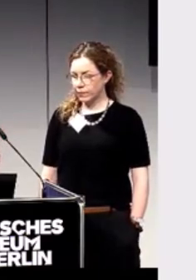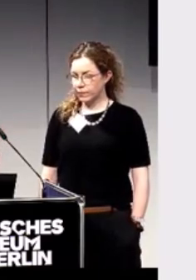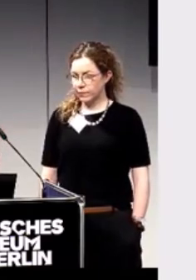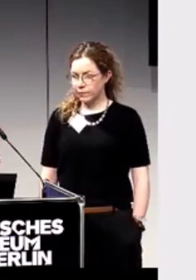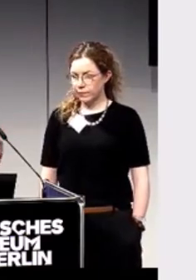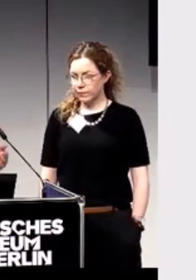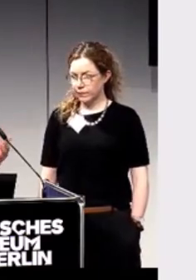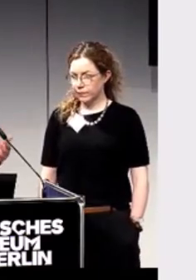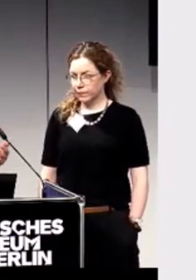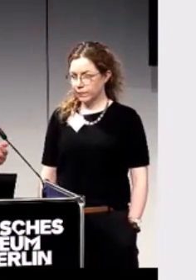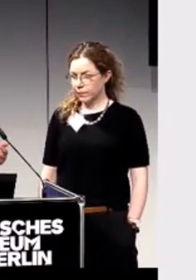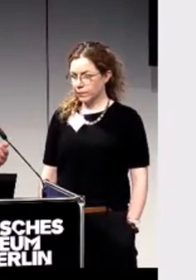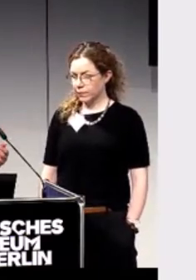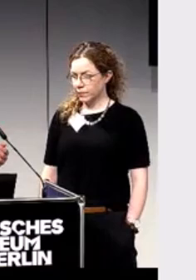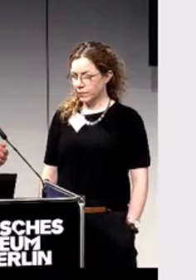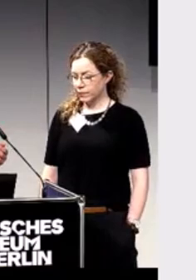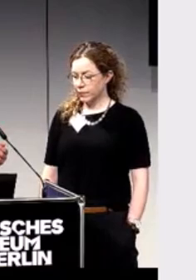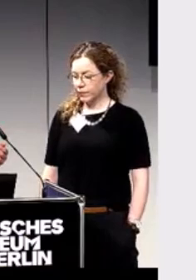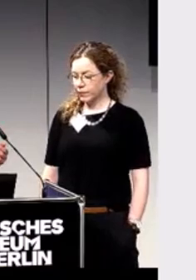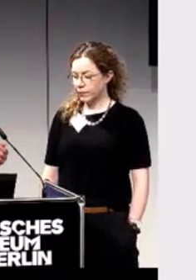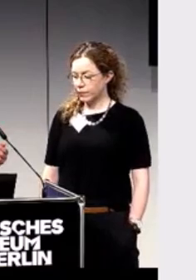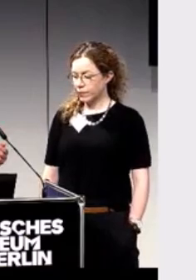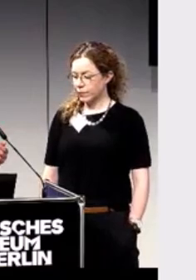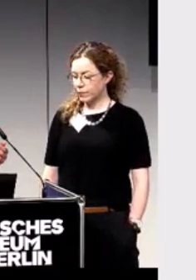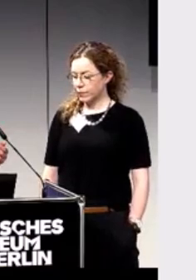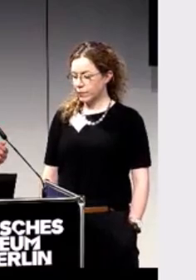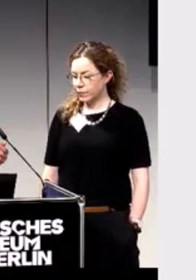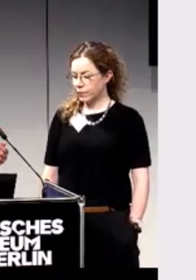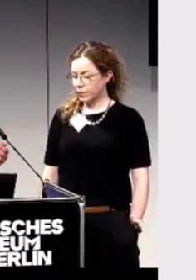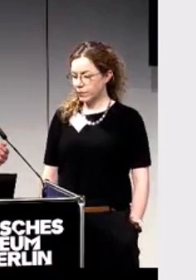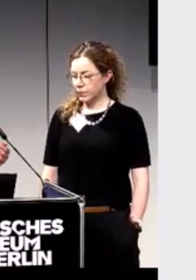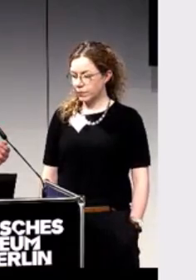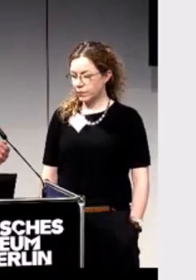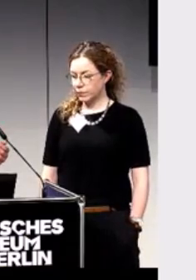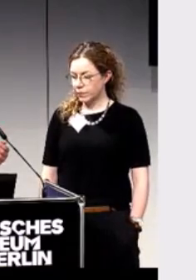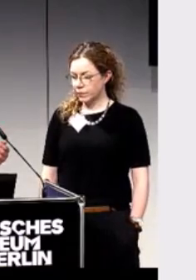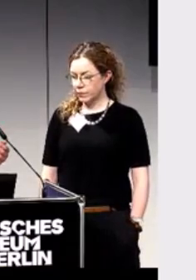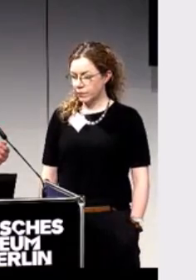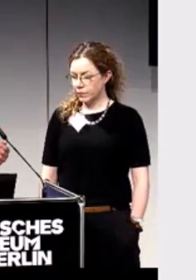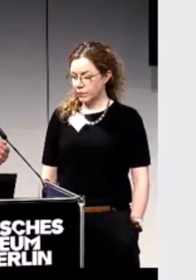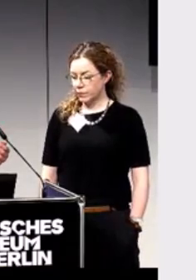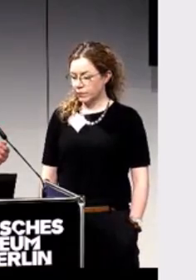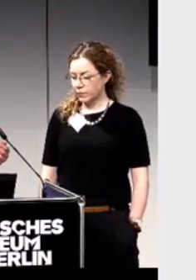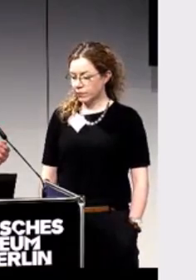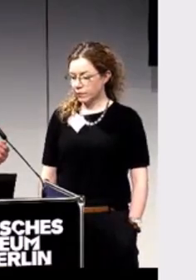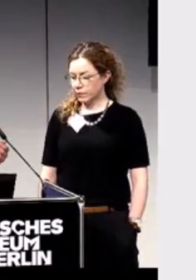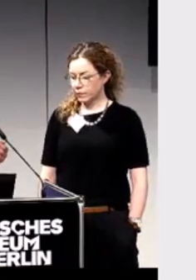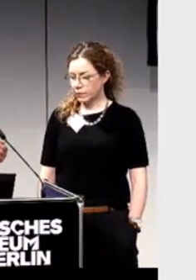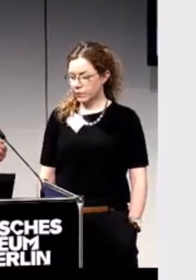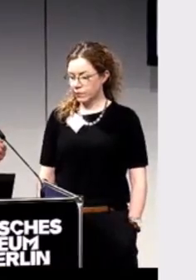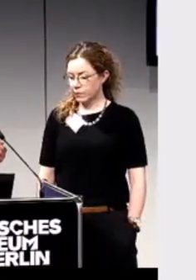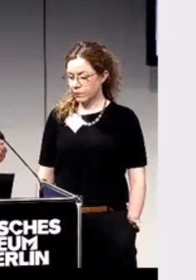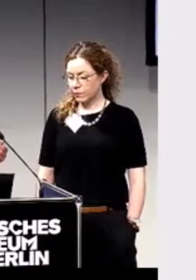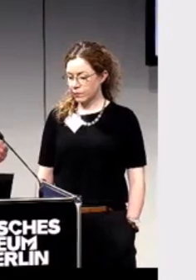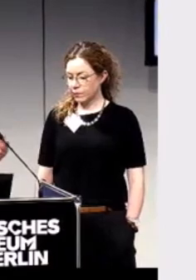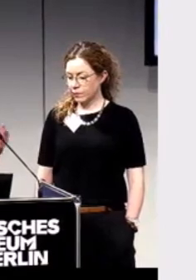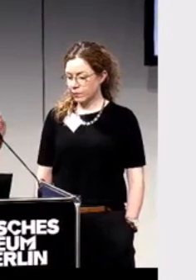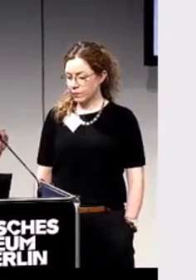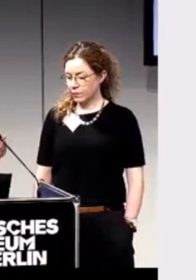DGS eine eigene Sprache ist. Und uns ist es wichtig, dass wir bei unseren Projekten und bei unseren Videos die richtige